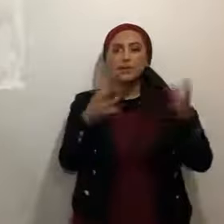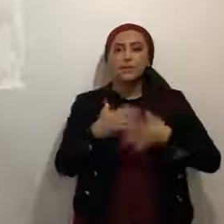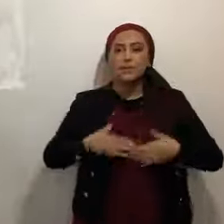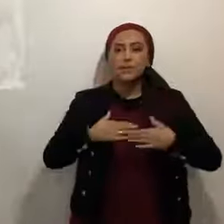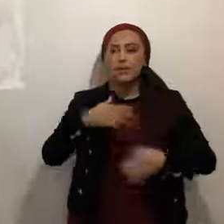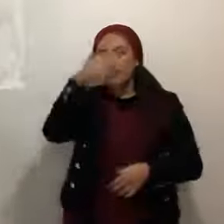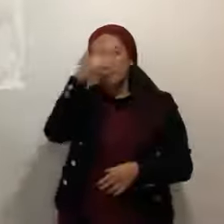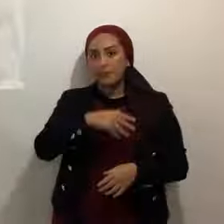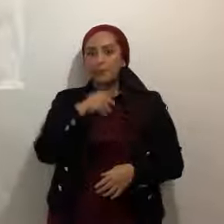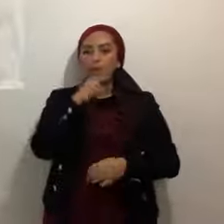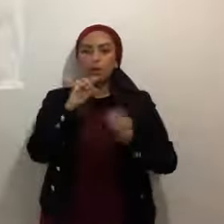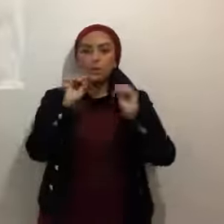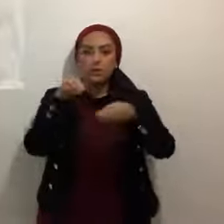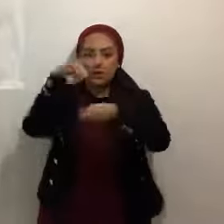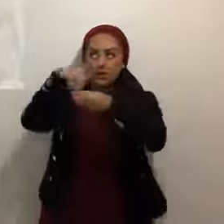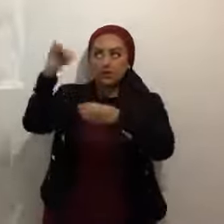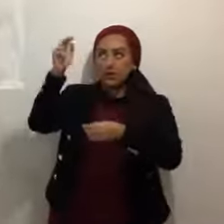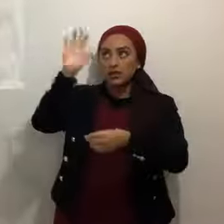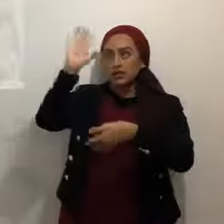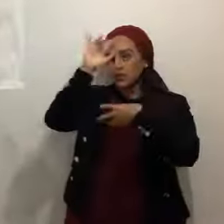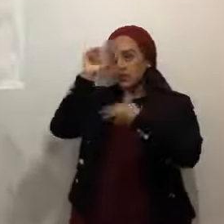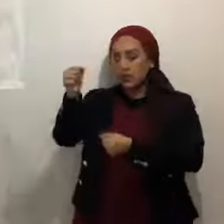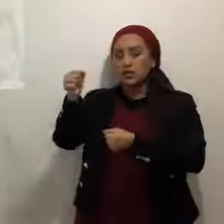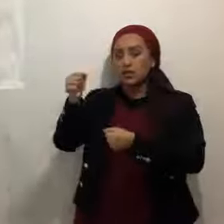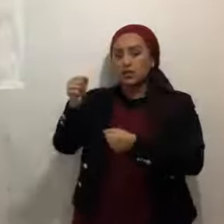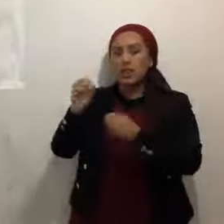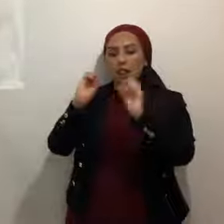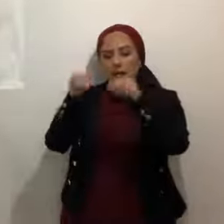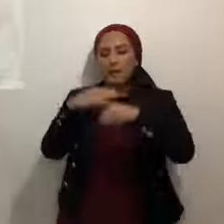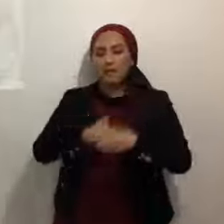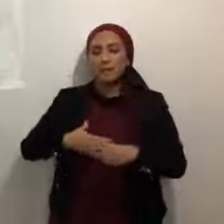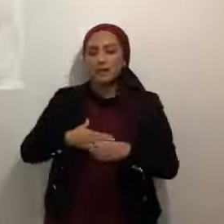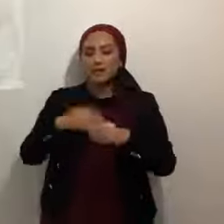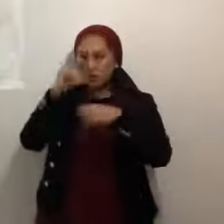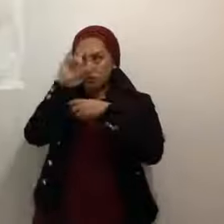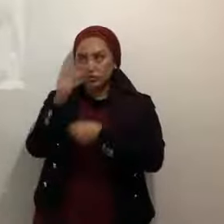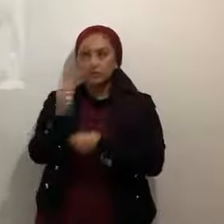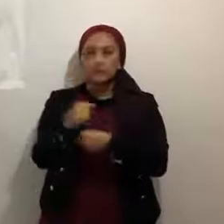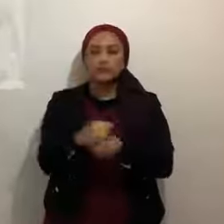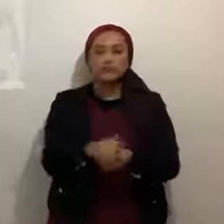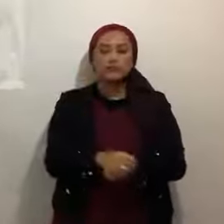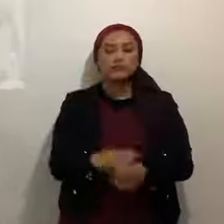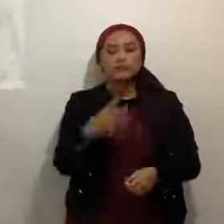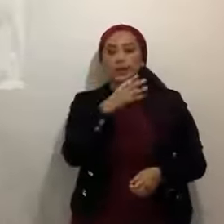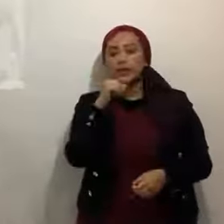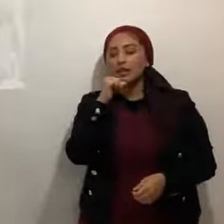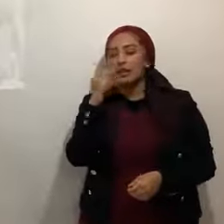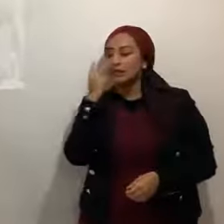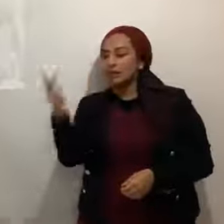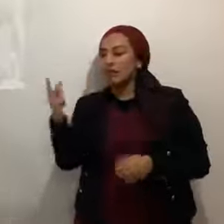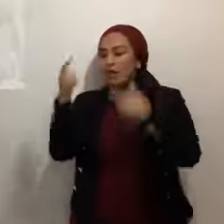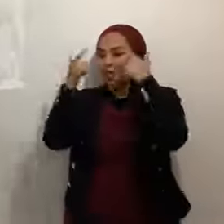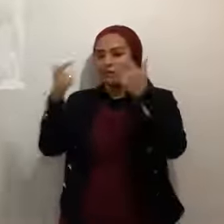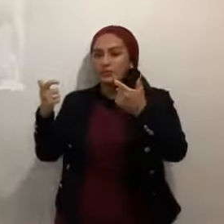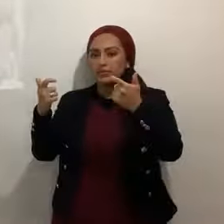que puso en Yahweh su confianza. Por favor, subrayen otra vez confianza. y no mira a los soberbios ni a los que se